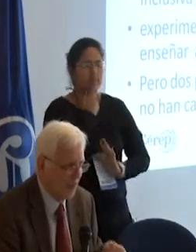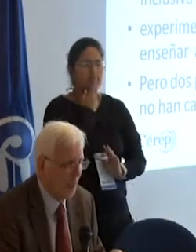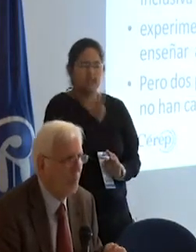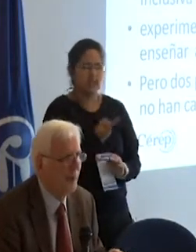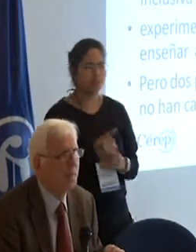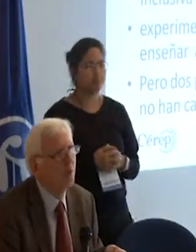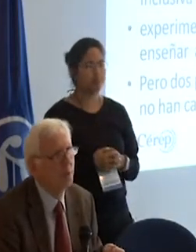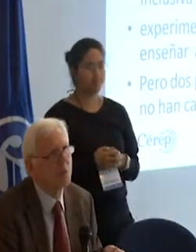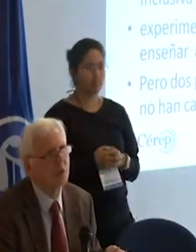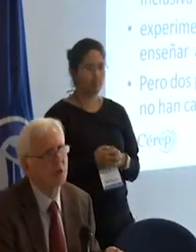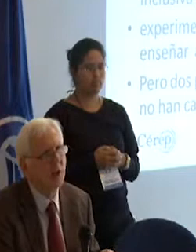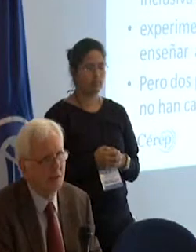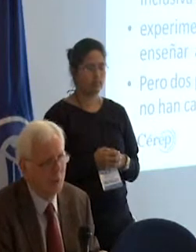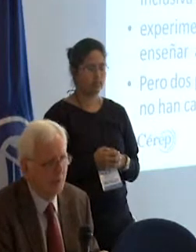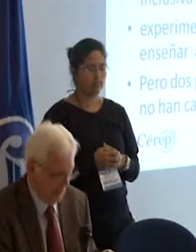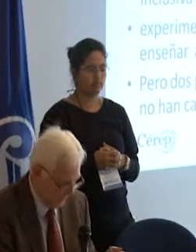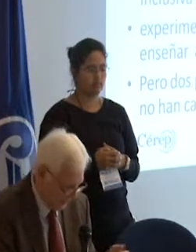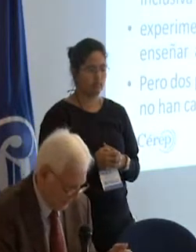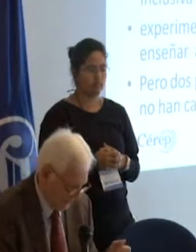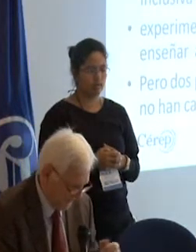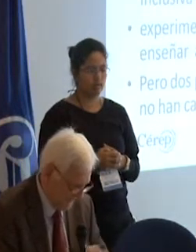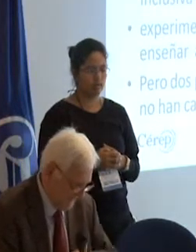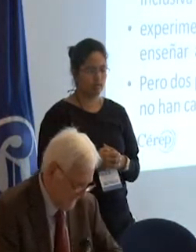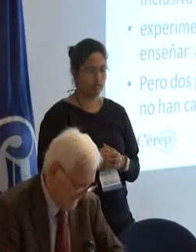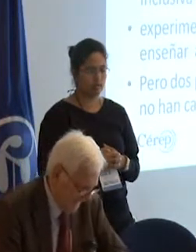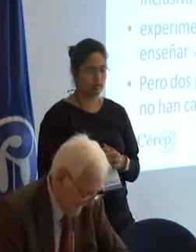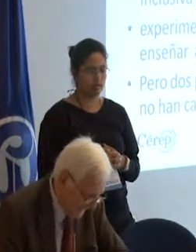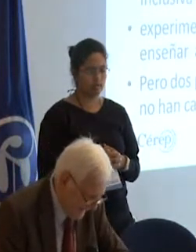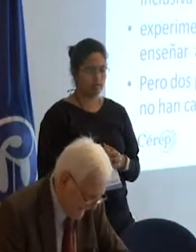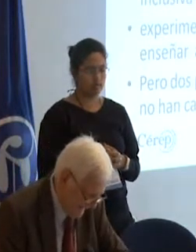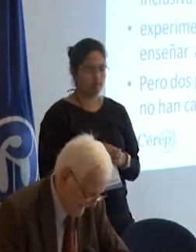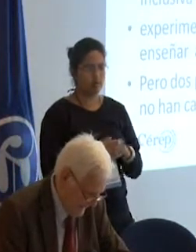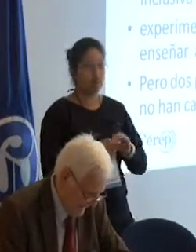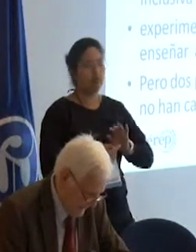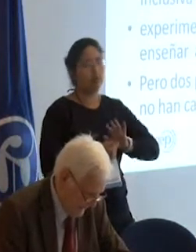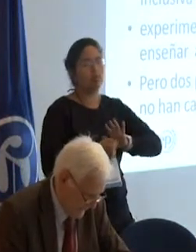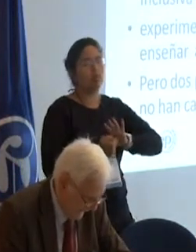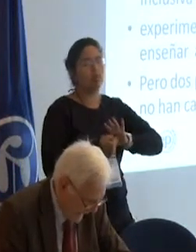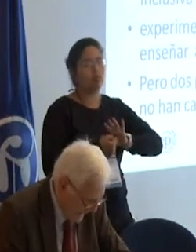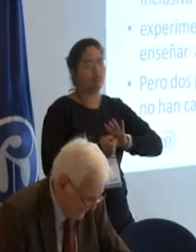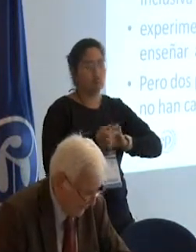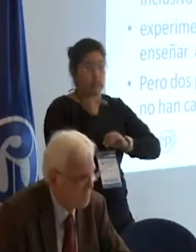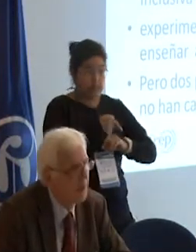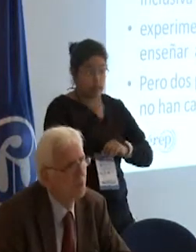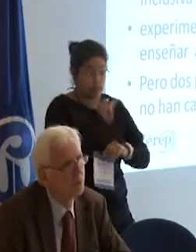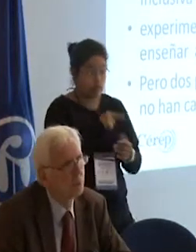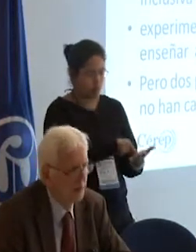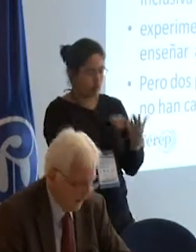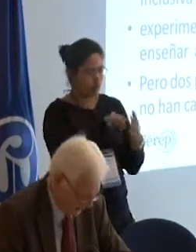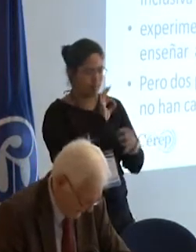dice que lo que ella dice muestra bien el problema de la evaluación.